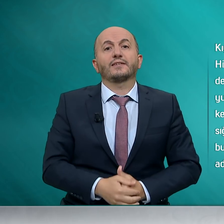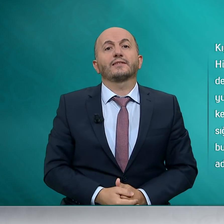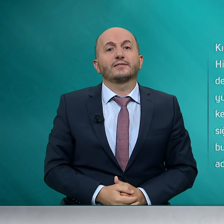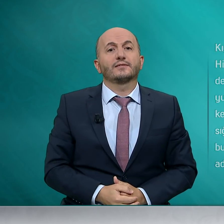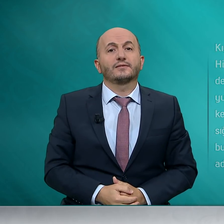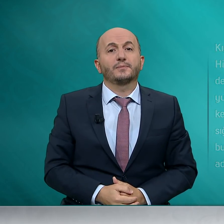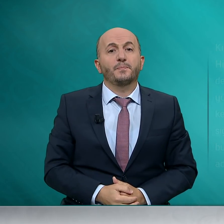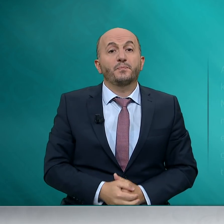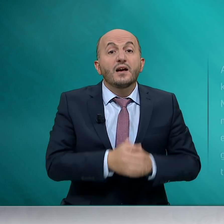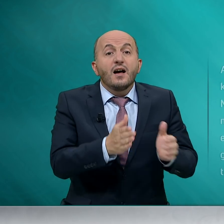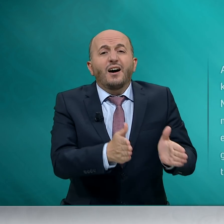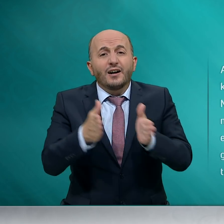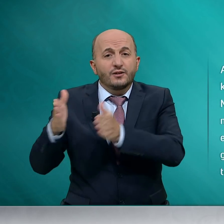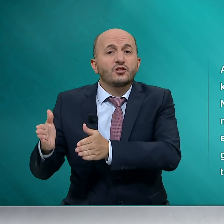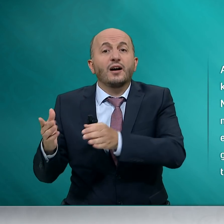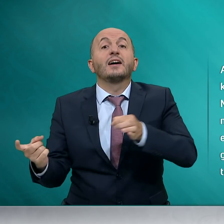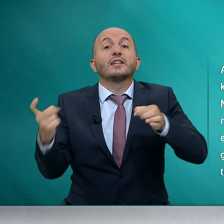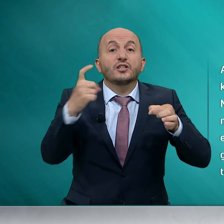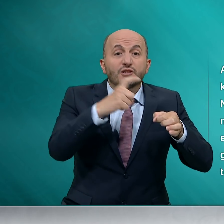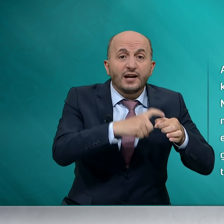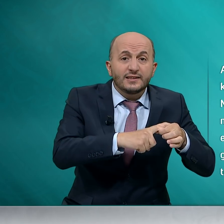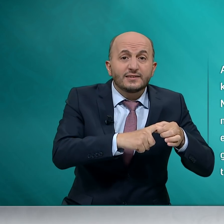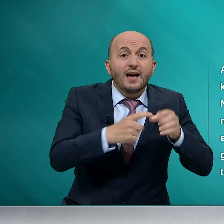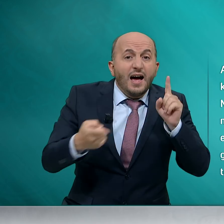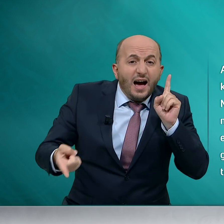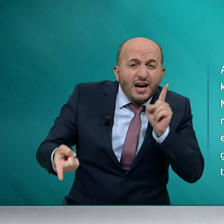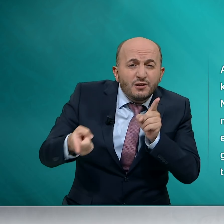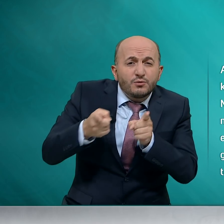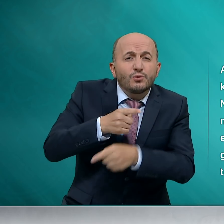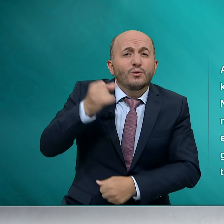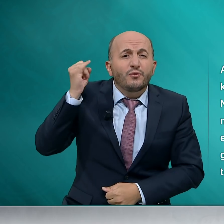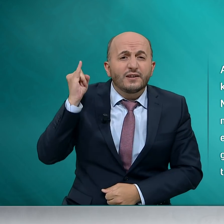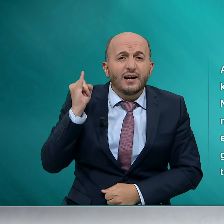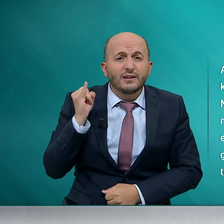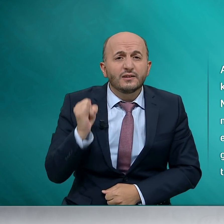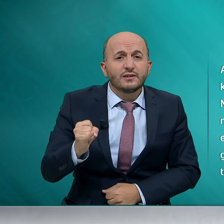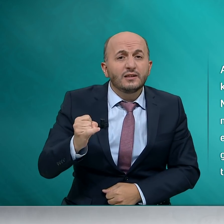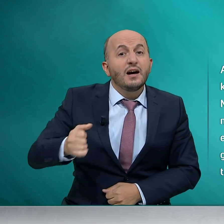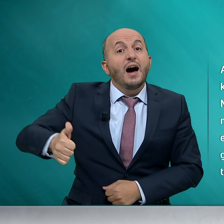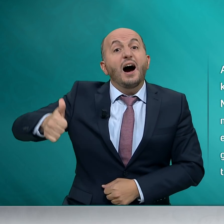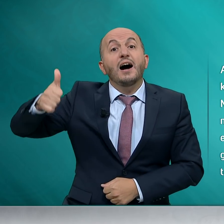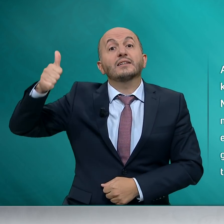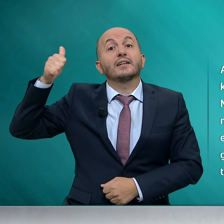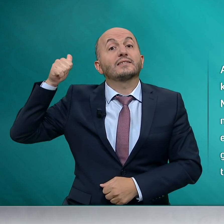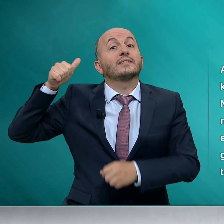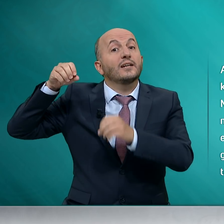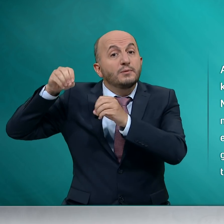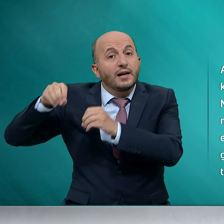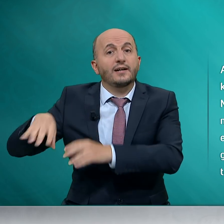göstermektir. Ayrıca hicret, her türlü fenalığı arkasında